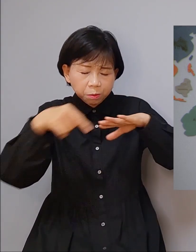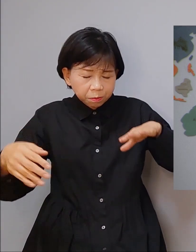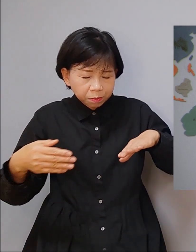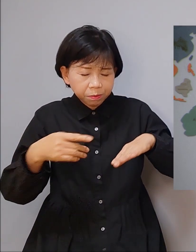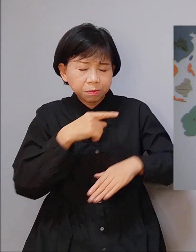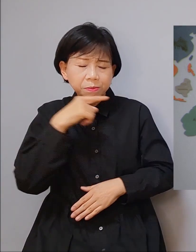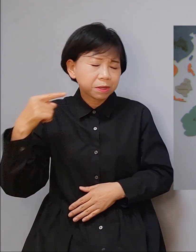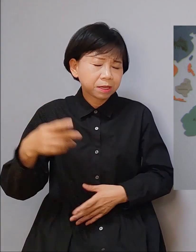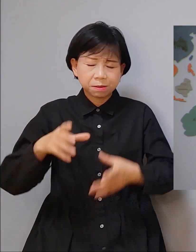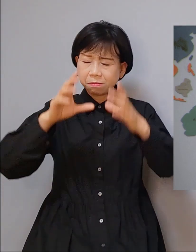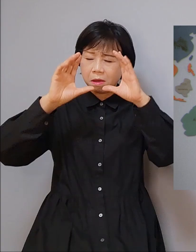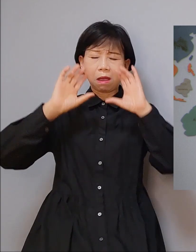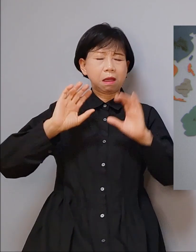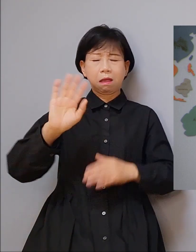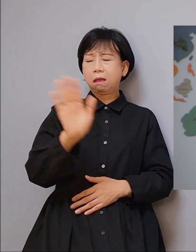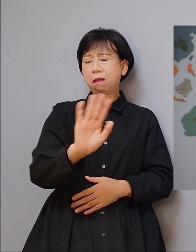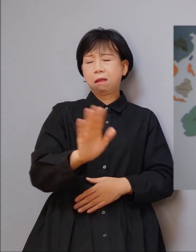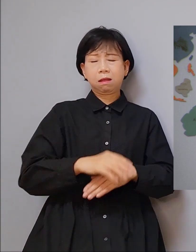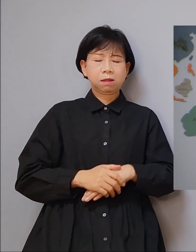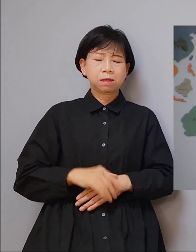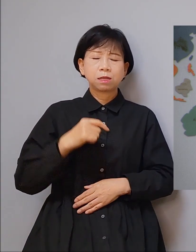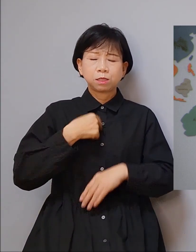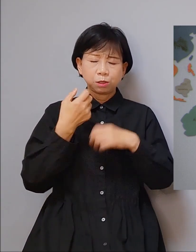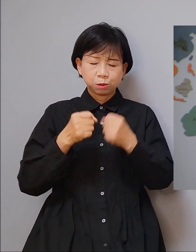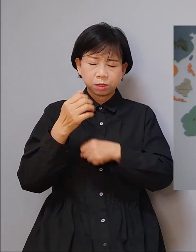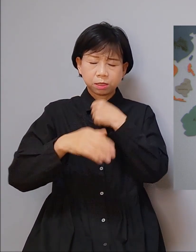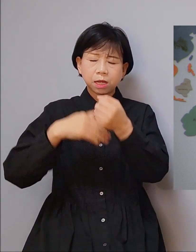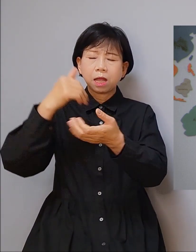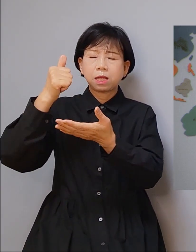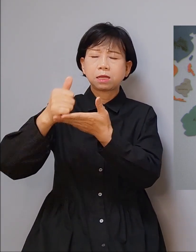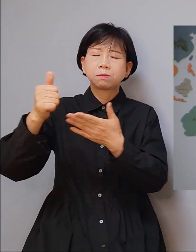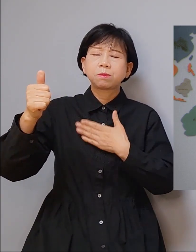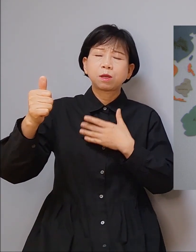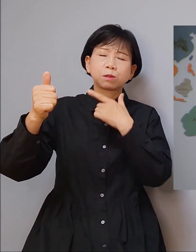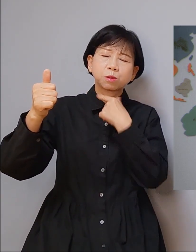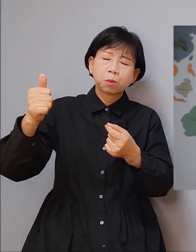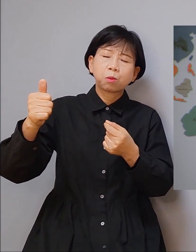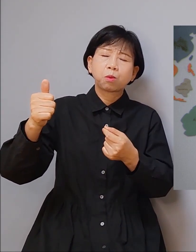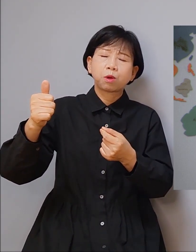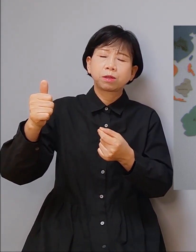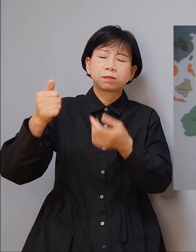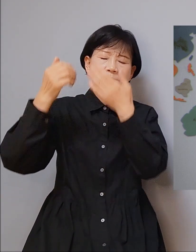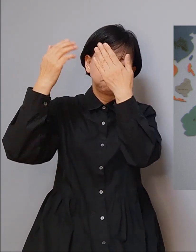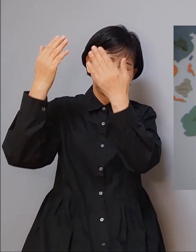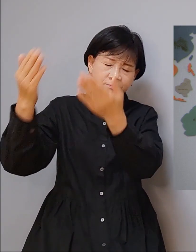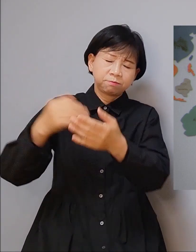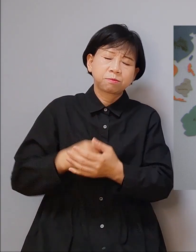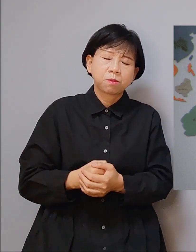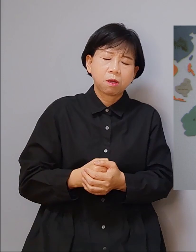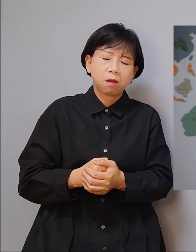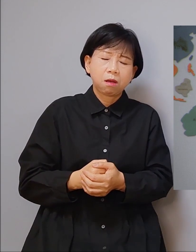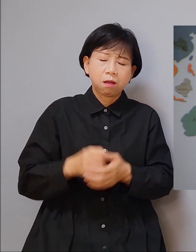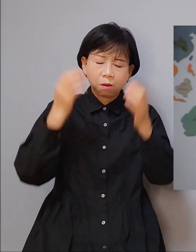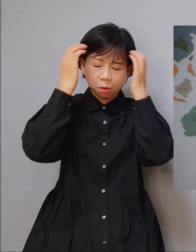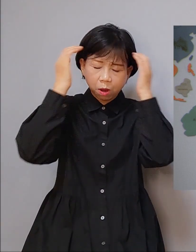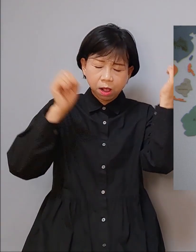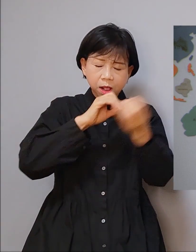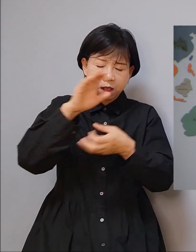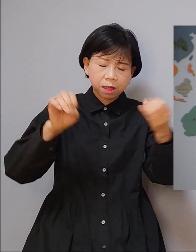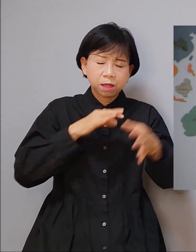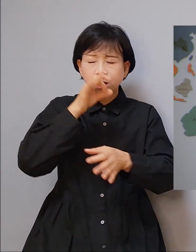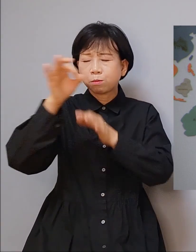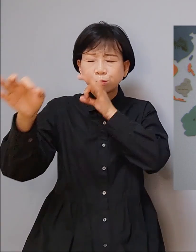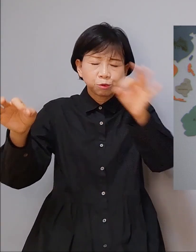감사로 하나님께 제사를 드리며 지존하신 이에게 내 소원을 갚으며 환난 날에 나를 부르라. 내가